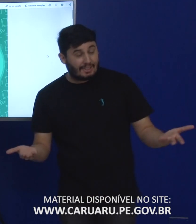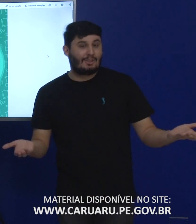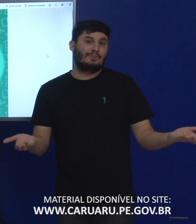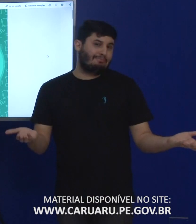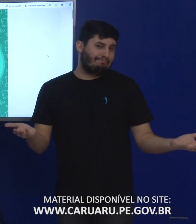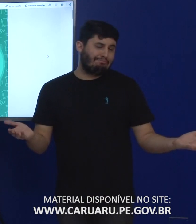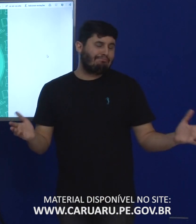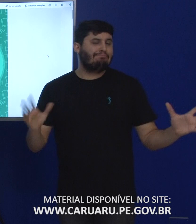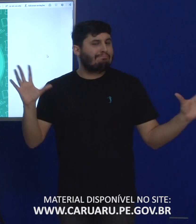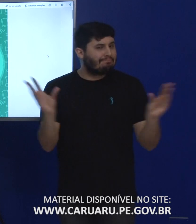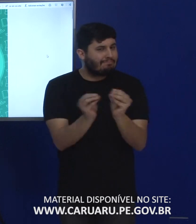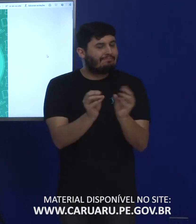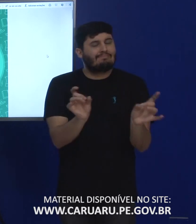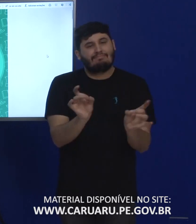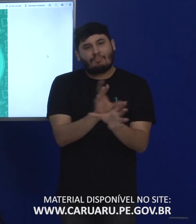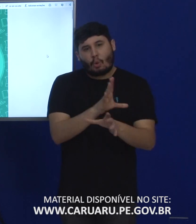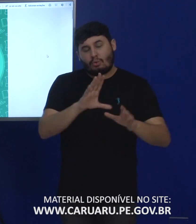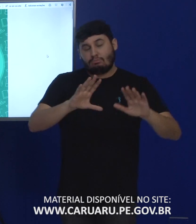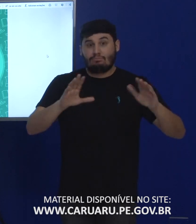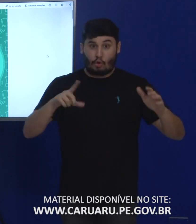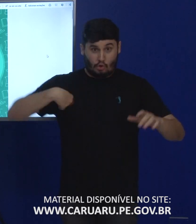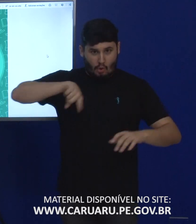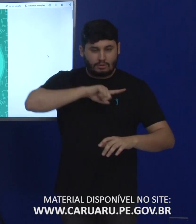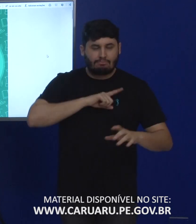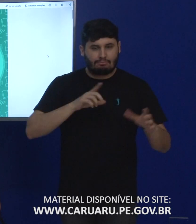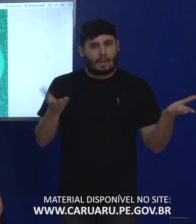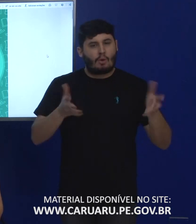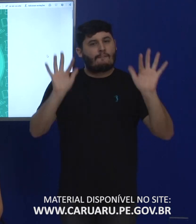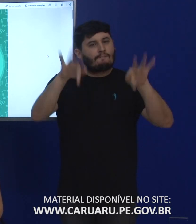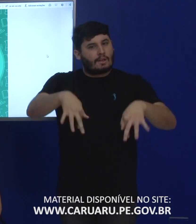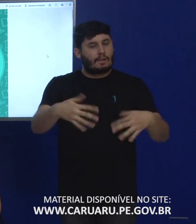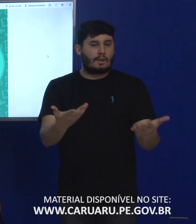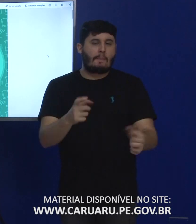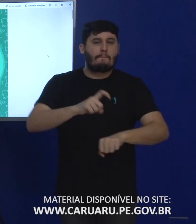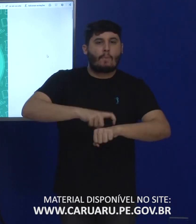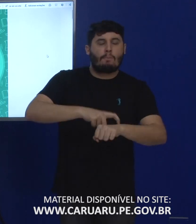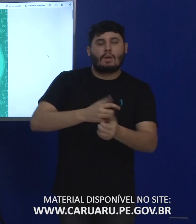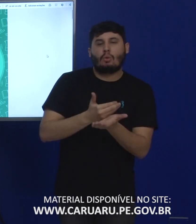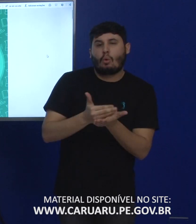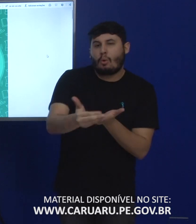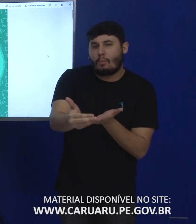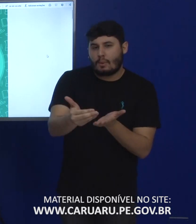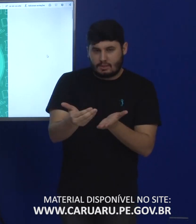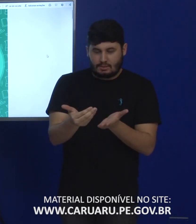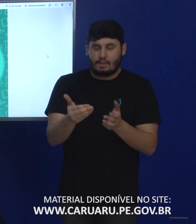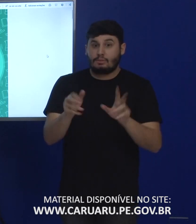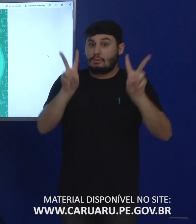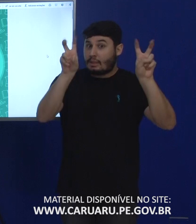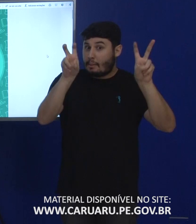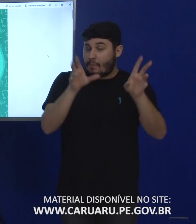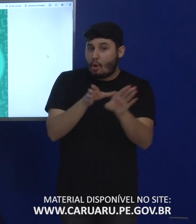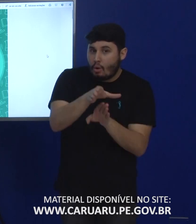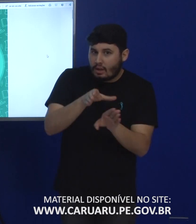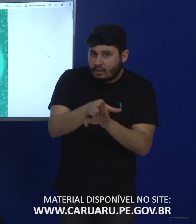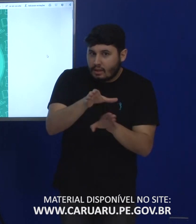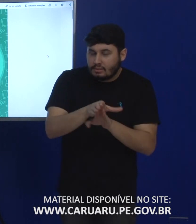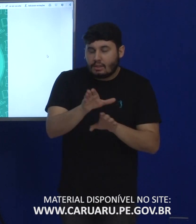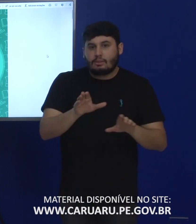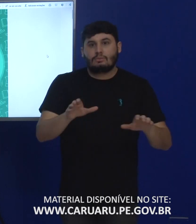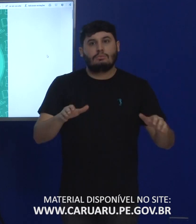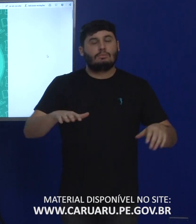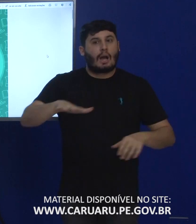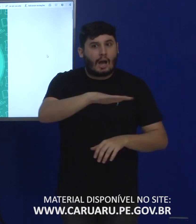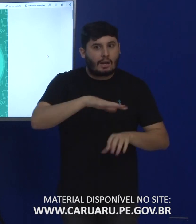isso, gente. Finalizamos esse momento, né, inicial de orientações da educação inclusiva para os